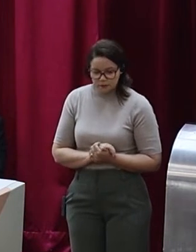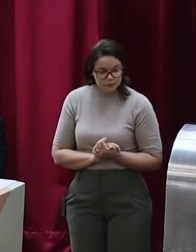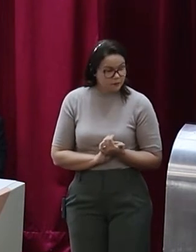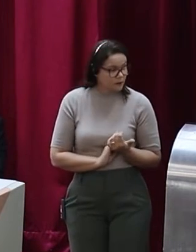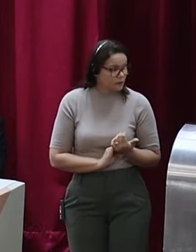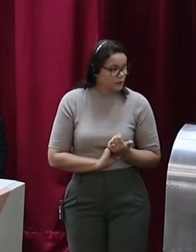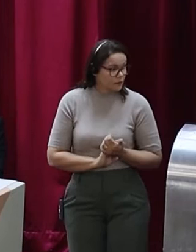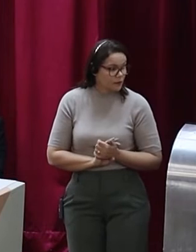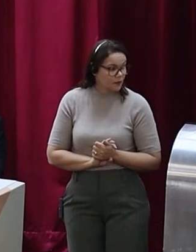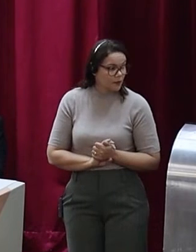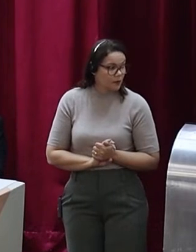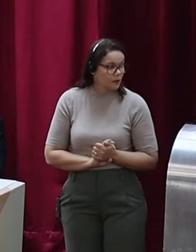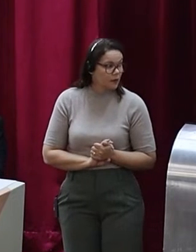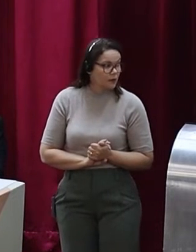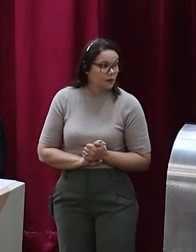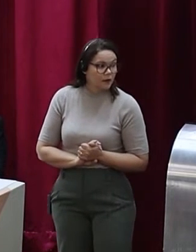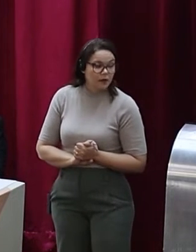Ahí está, pasamos el mismo casi. Siguiente.